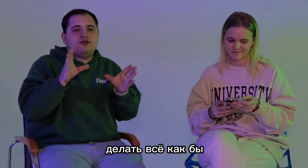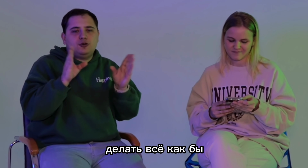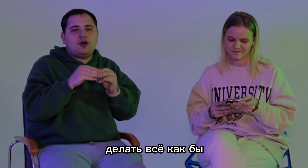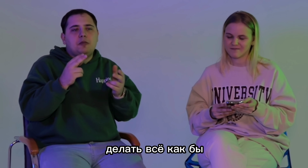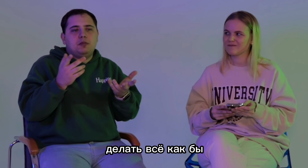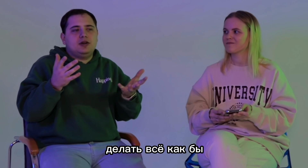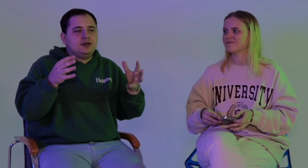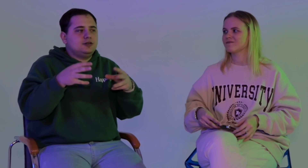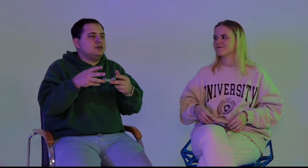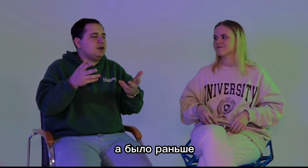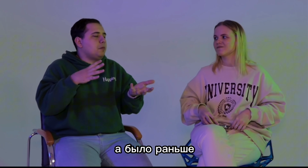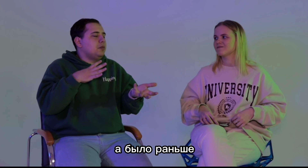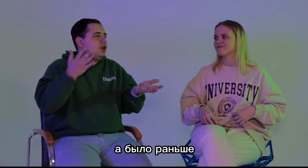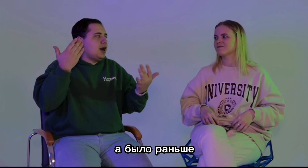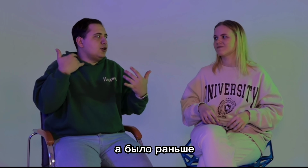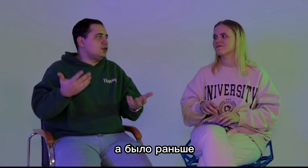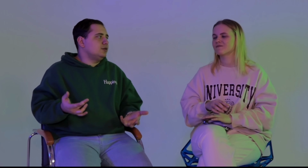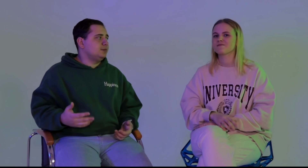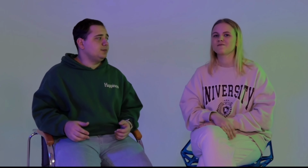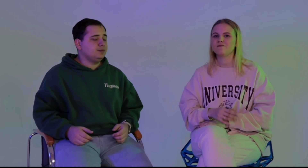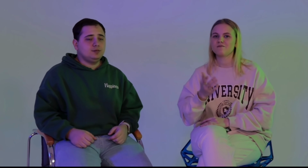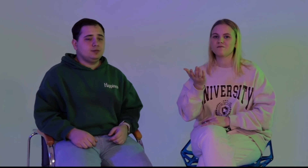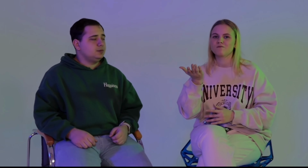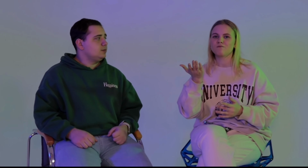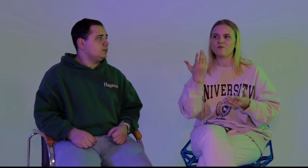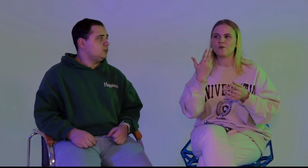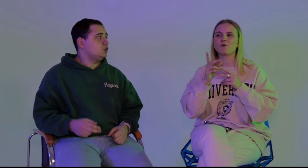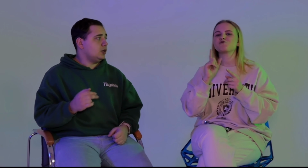все, как было раньше.